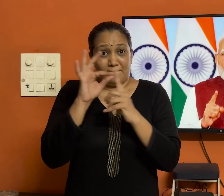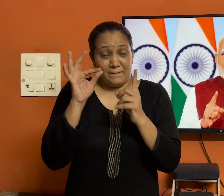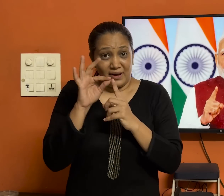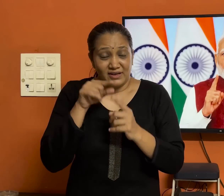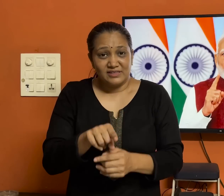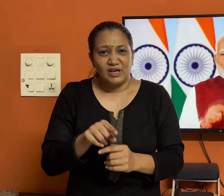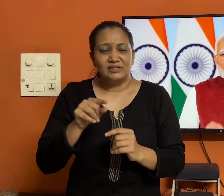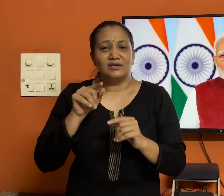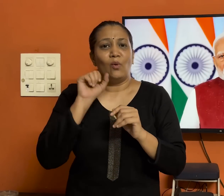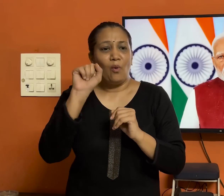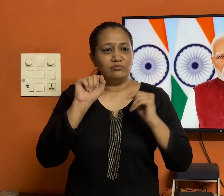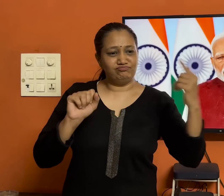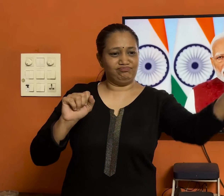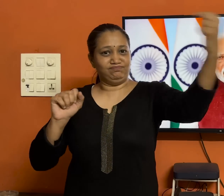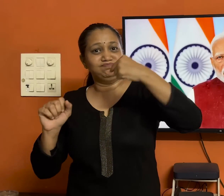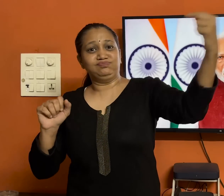पाकिस्तान के ड्रोन्स,